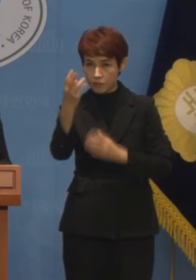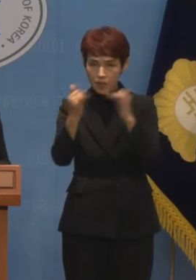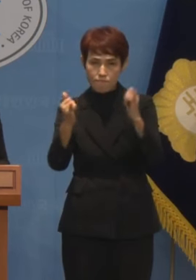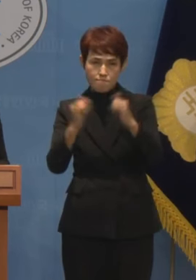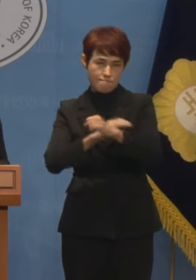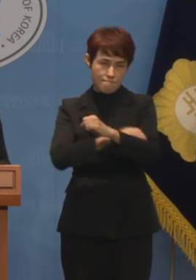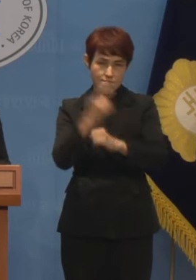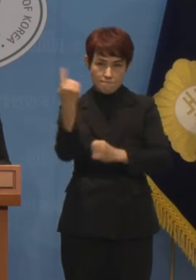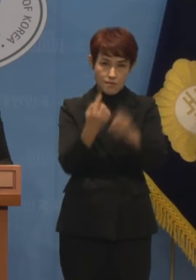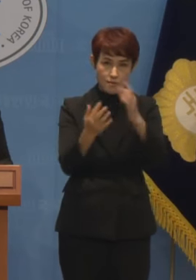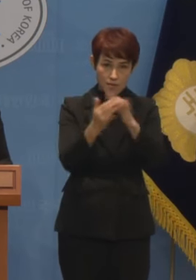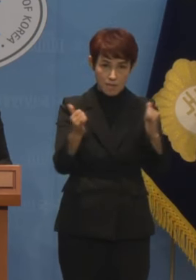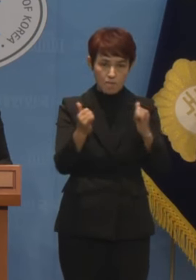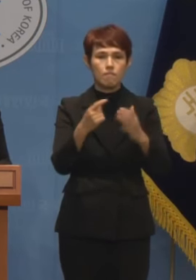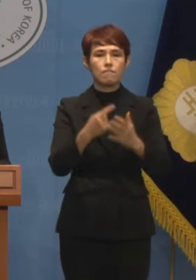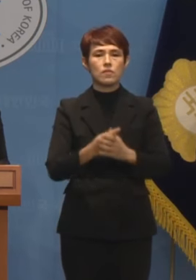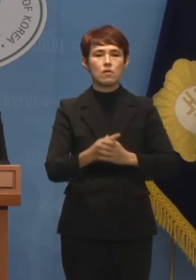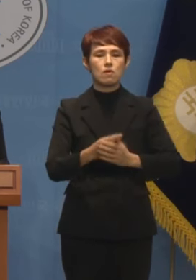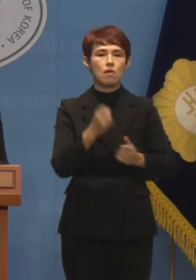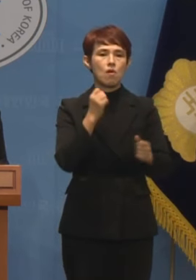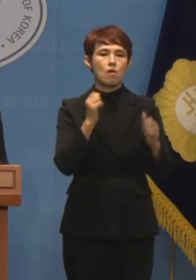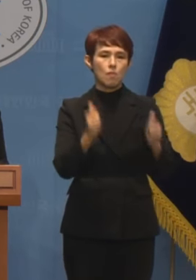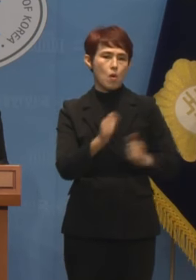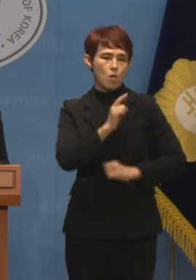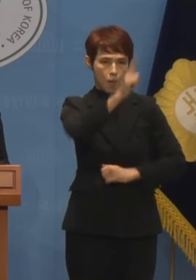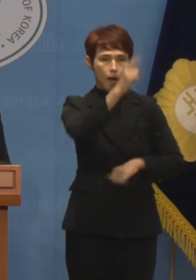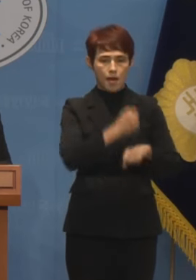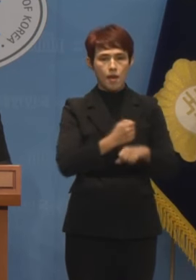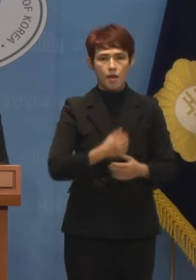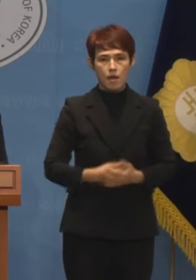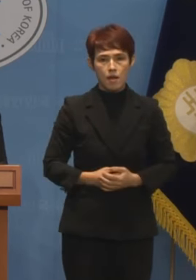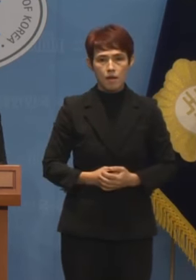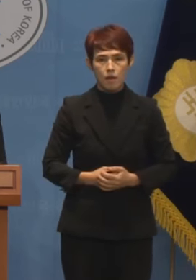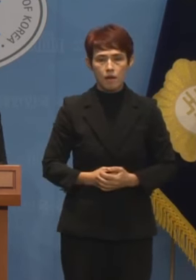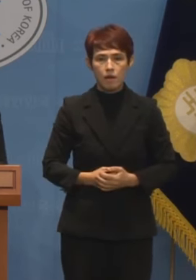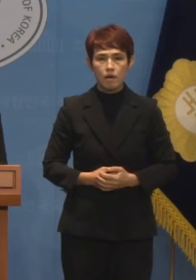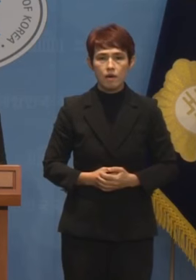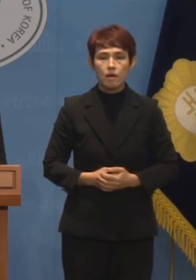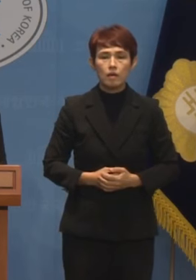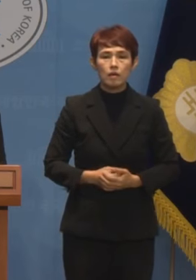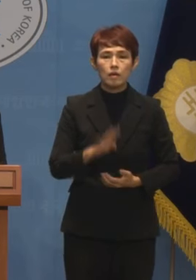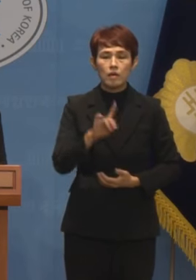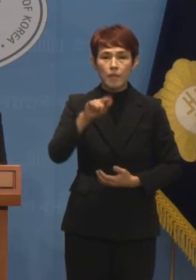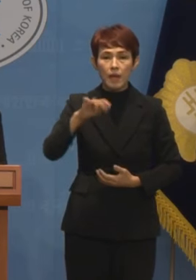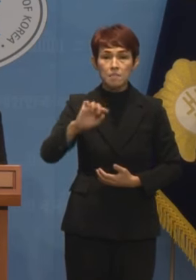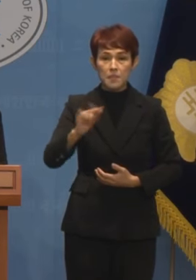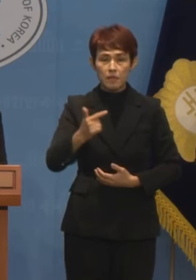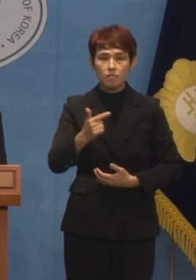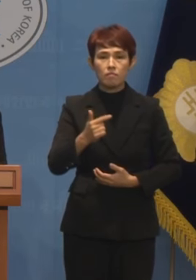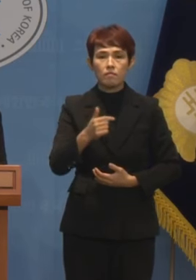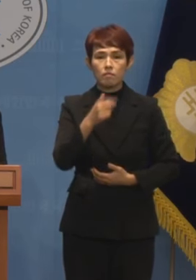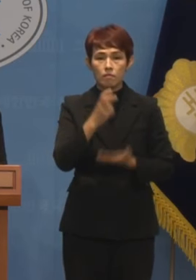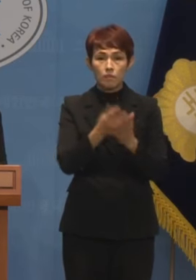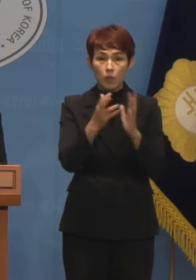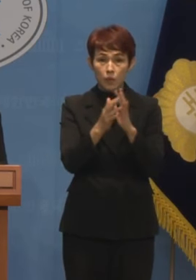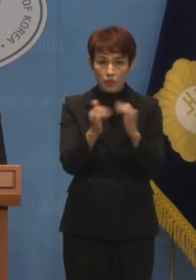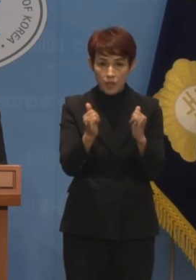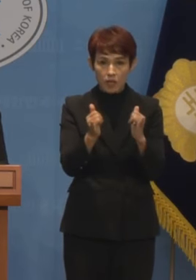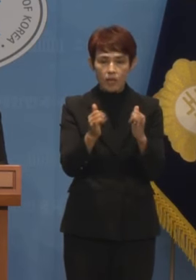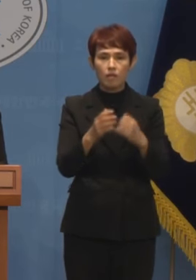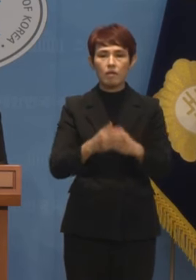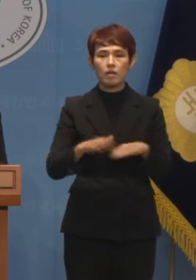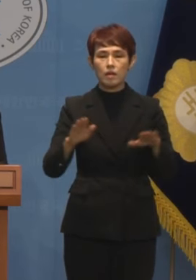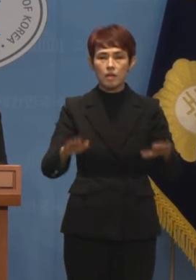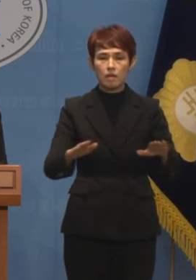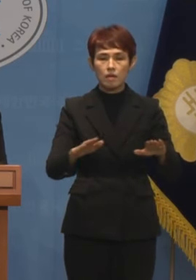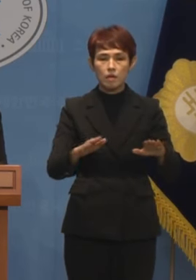고소 고발합니다. 민주사회를 위한 변호사 모임의 백민 변호사께서 고소 대상과 이유, 고소 고발 범죄